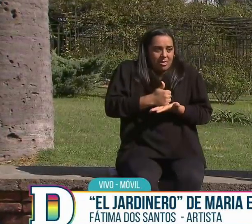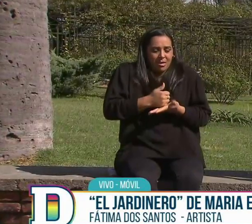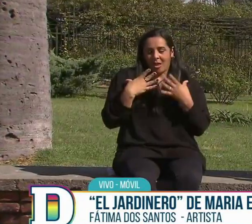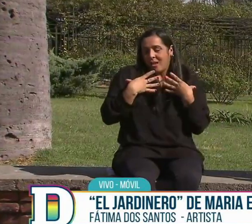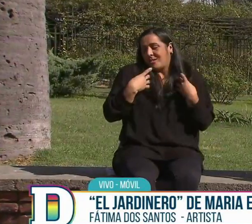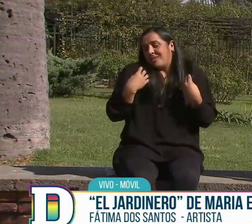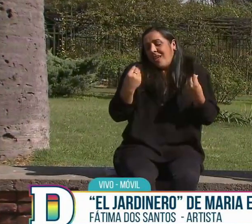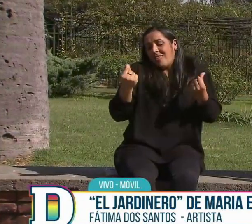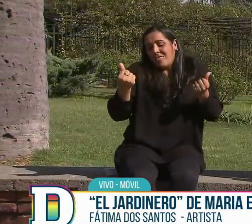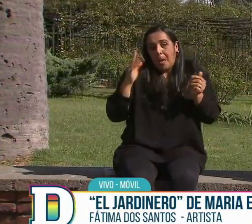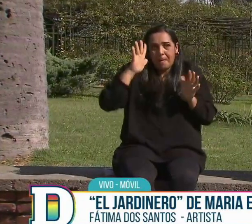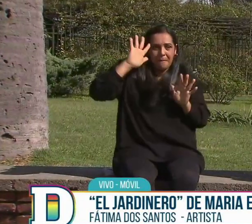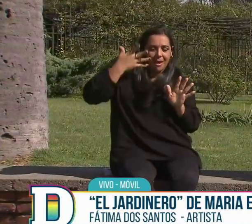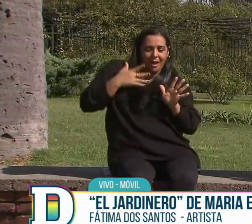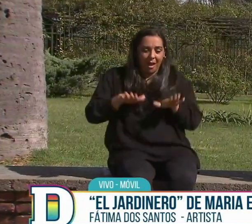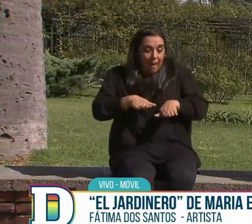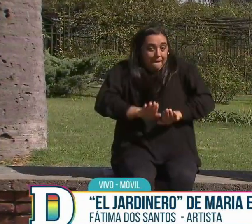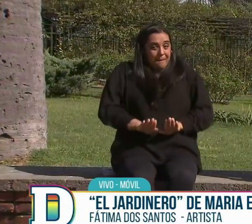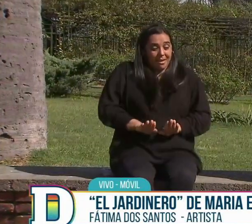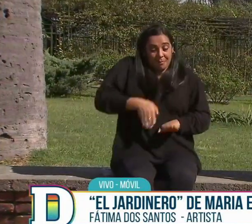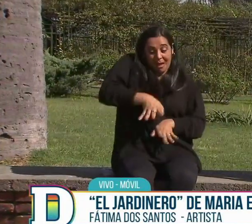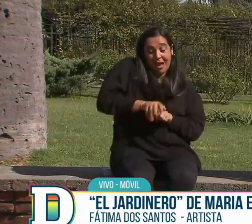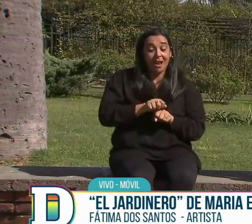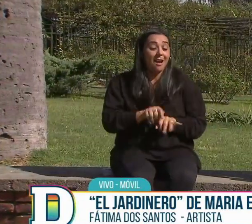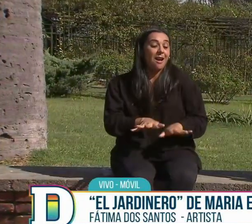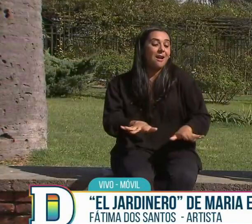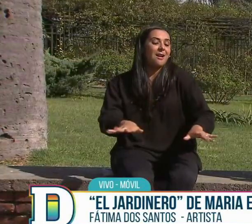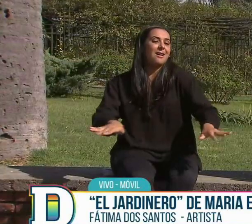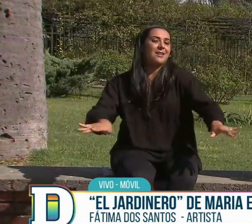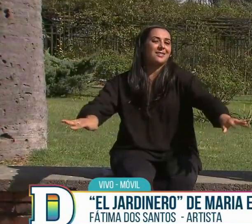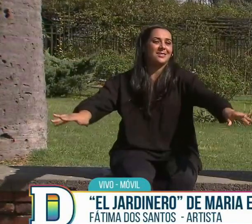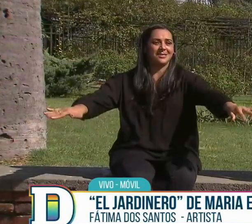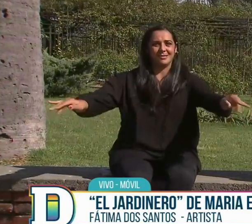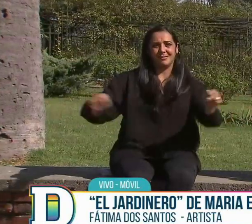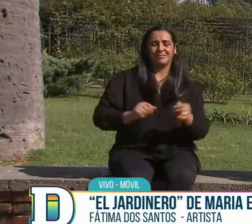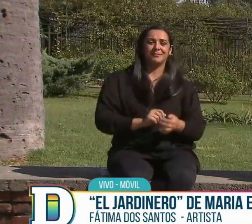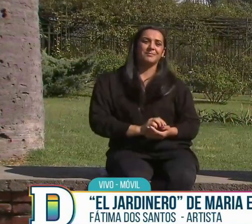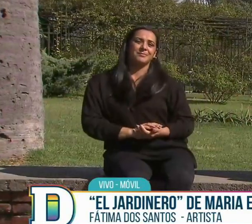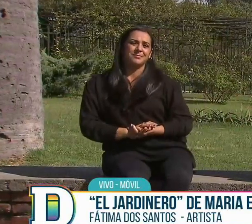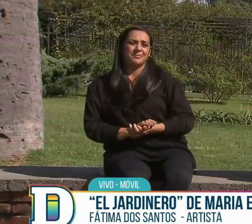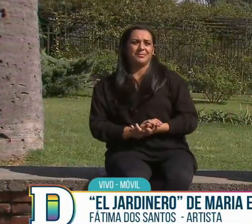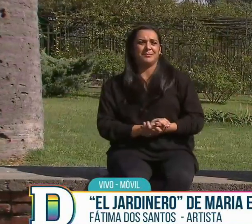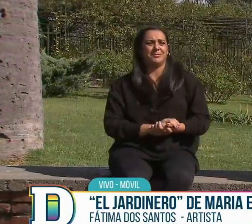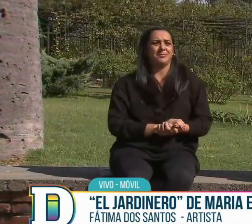y sentir que mis pies tienen raíz.